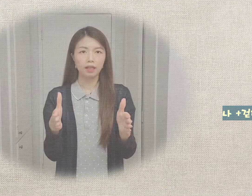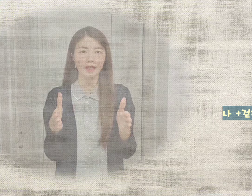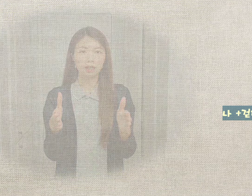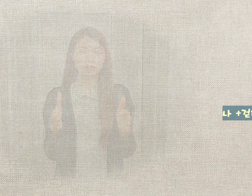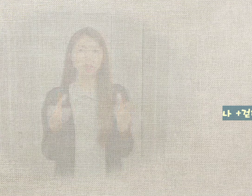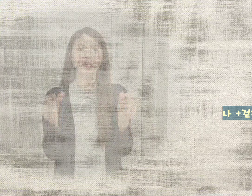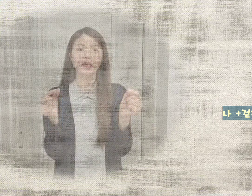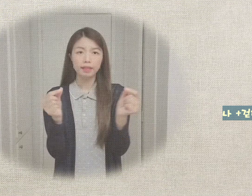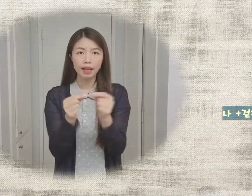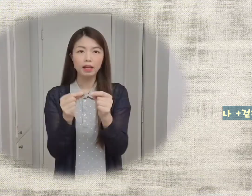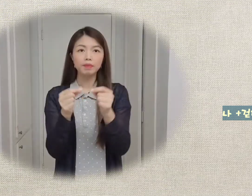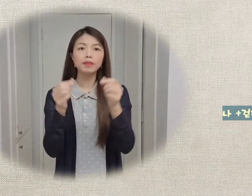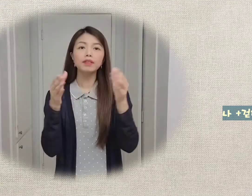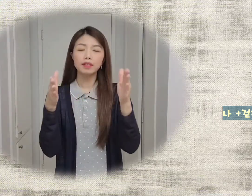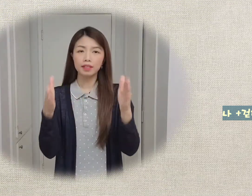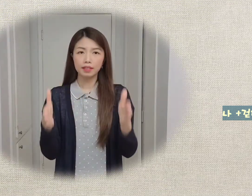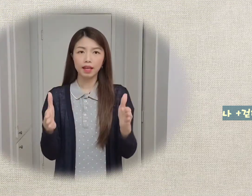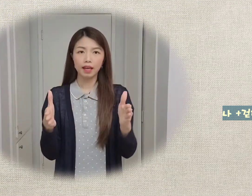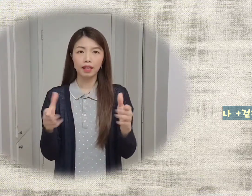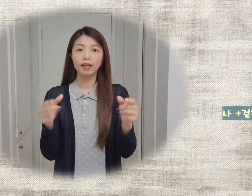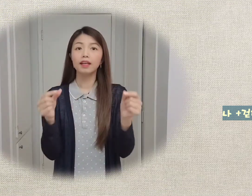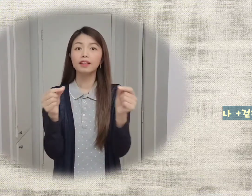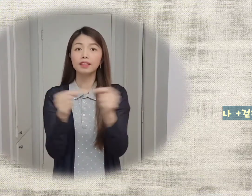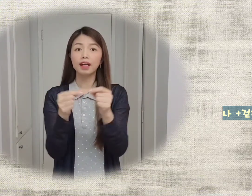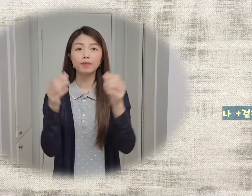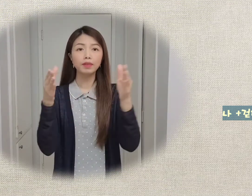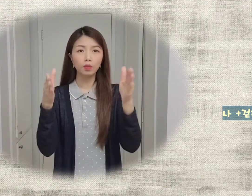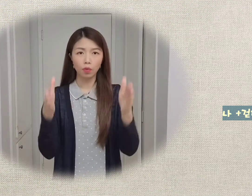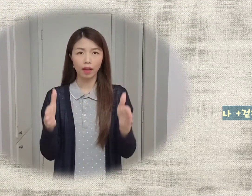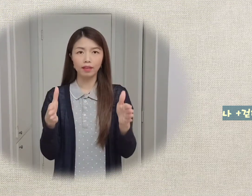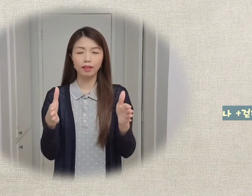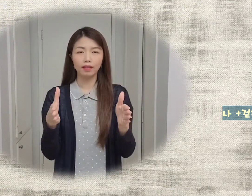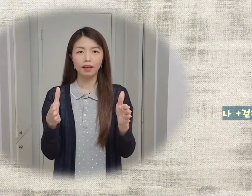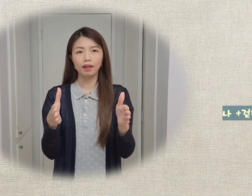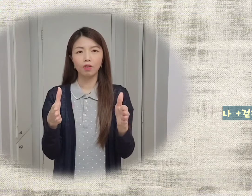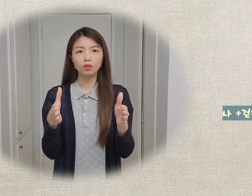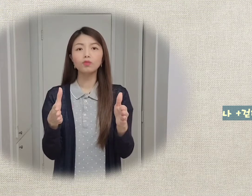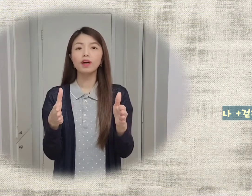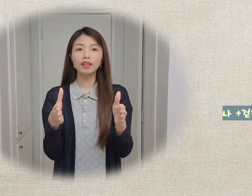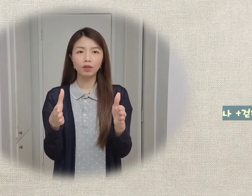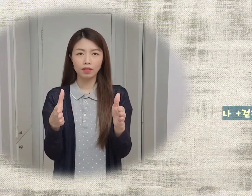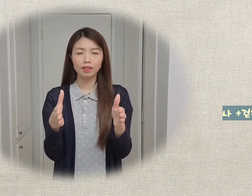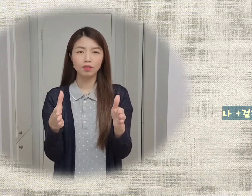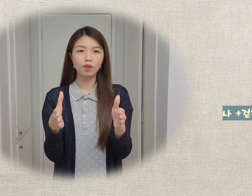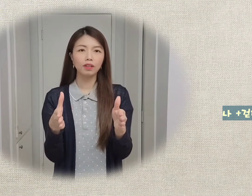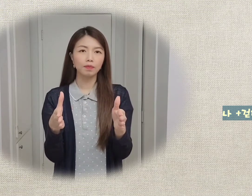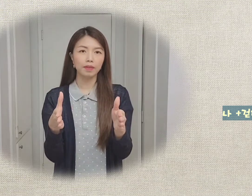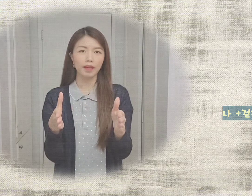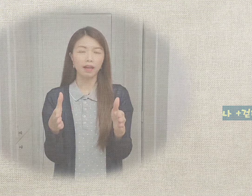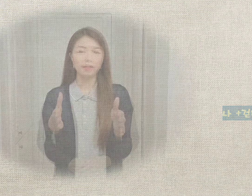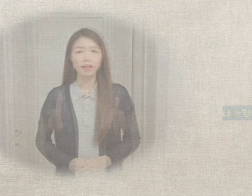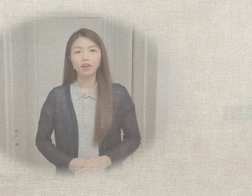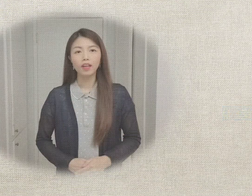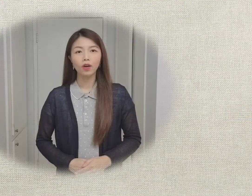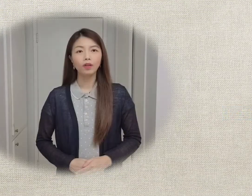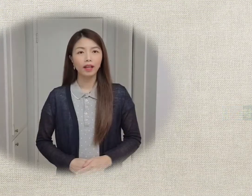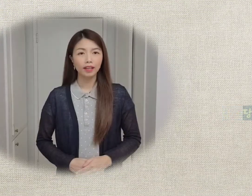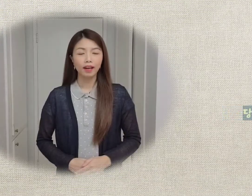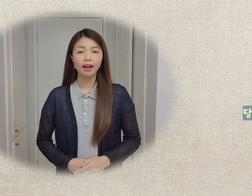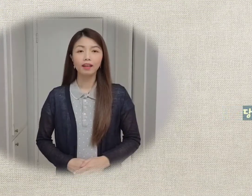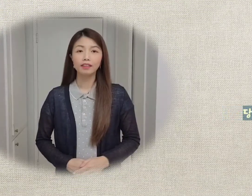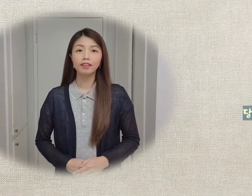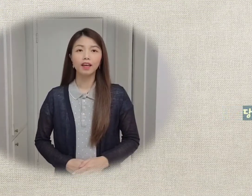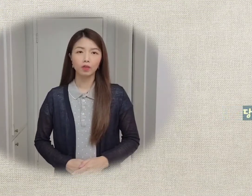사이, 뭐뭐 사이, 짧은 사이, 짧은 동안, 순간이라고 하는 뜻의 수어가 됩니다. 당연한